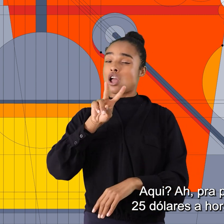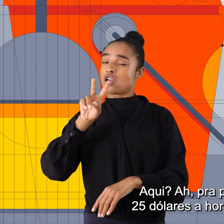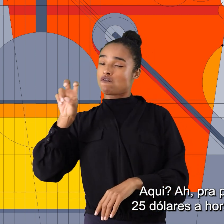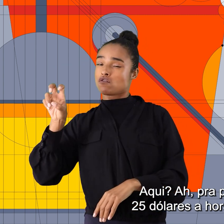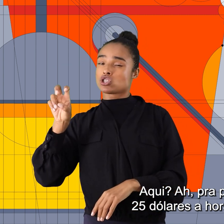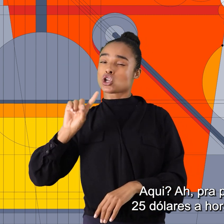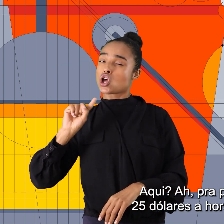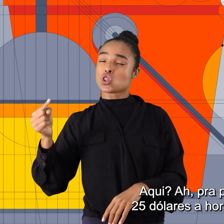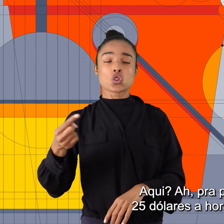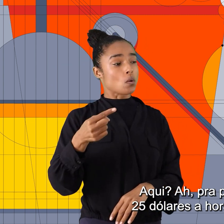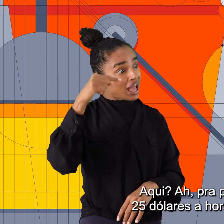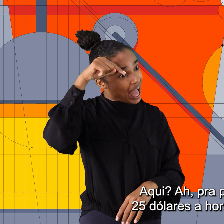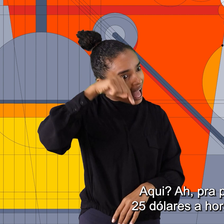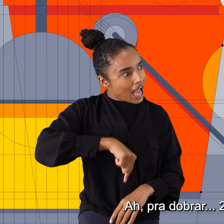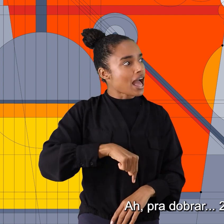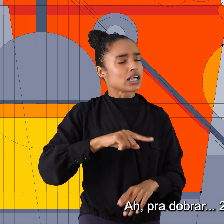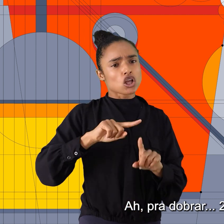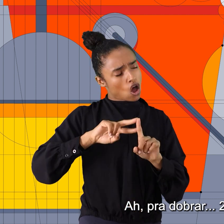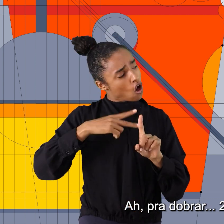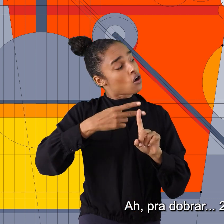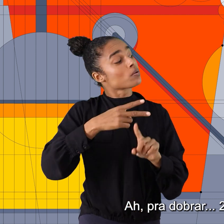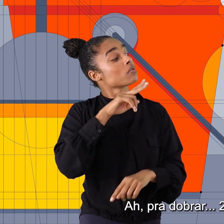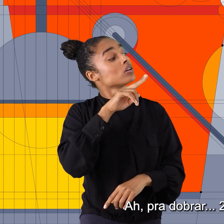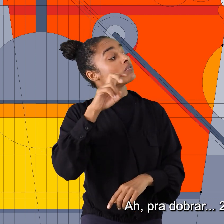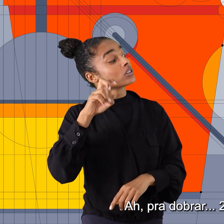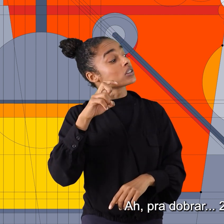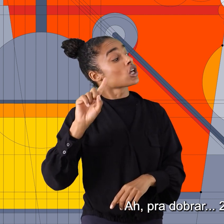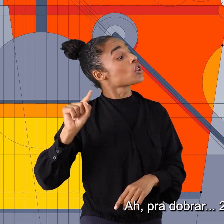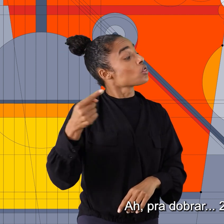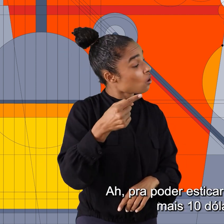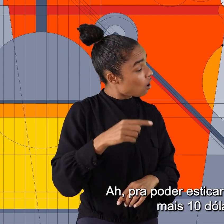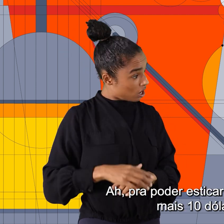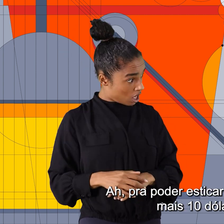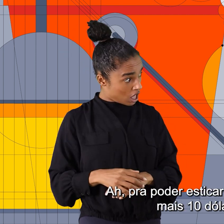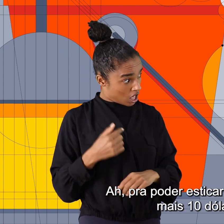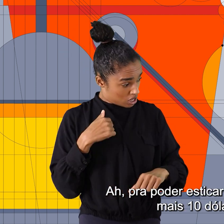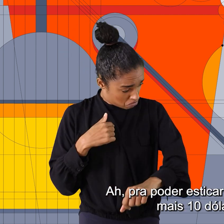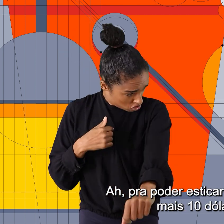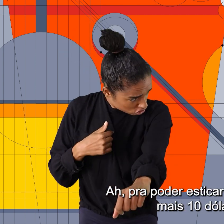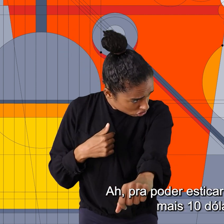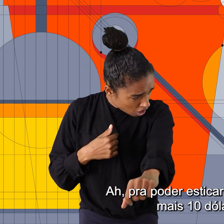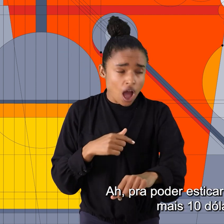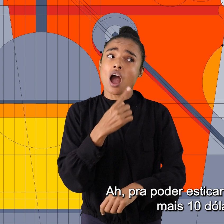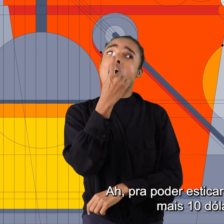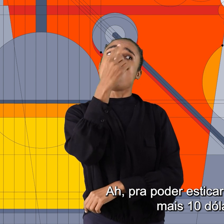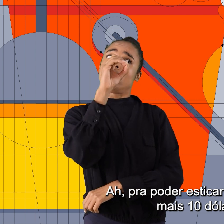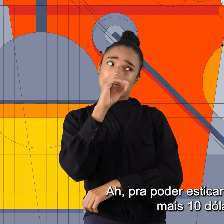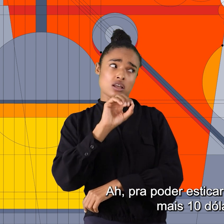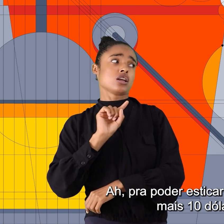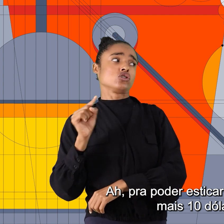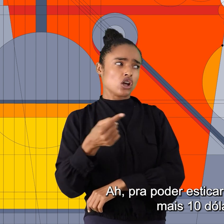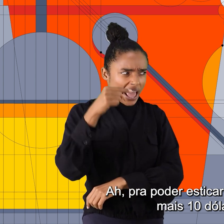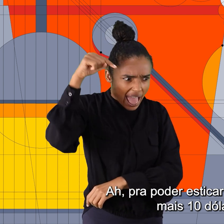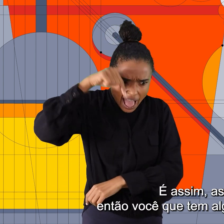passar $25 a hora a mais. Pra dobrar $25. Pra poder esticar o braço aqui,